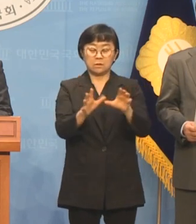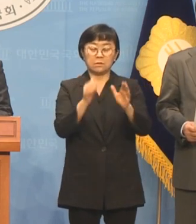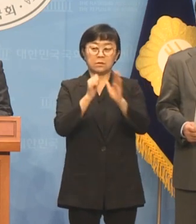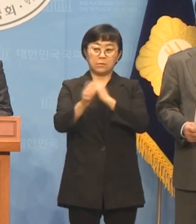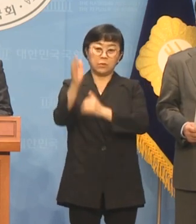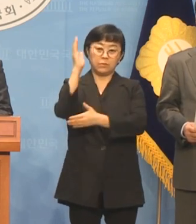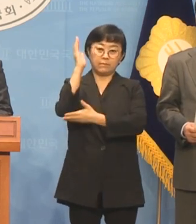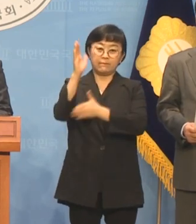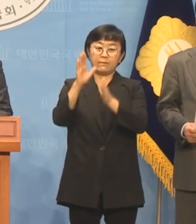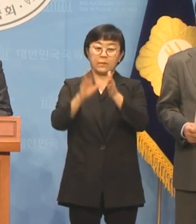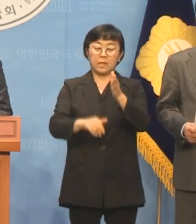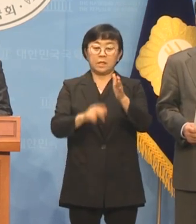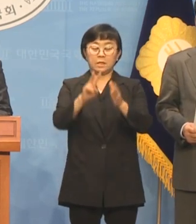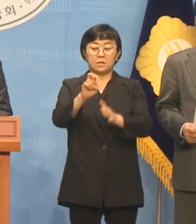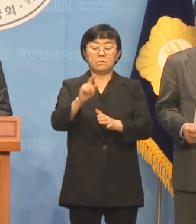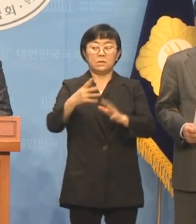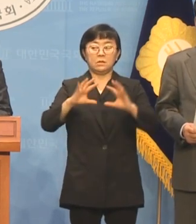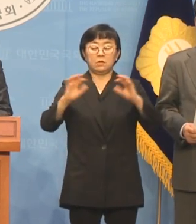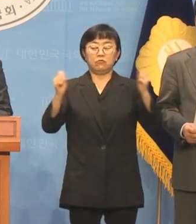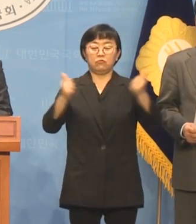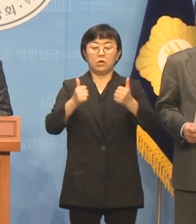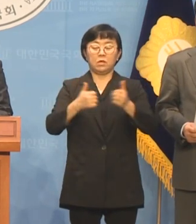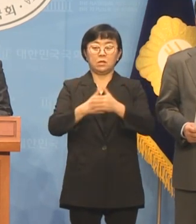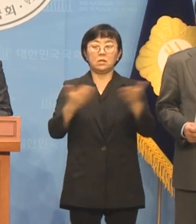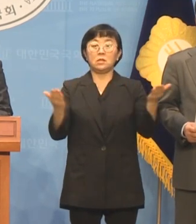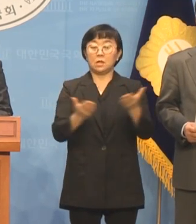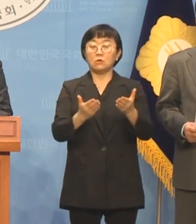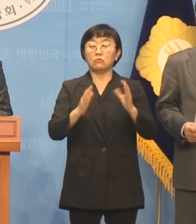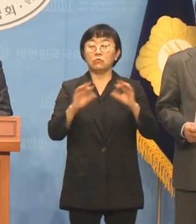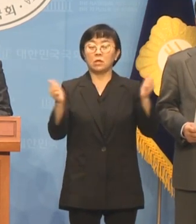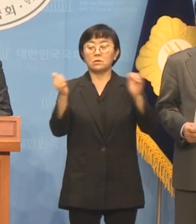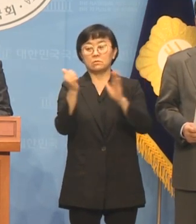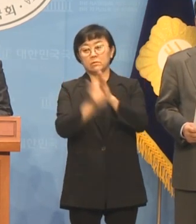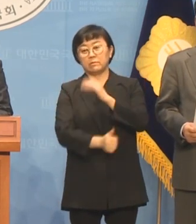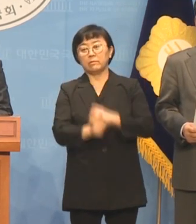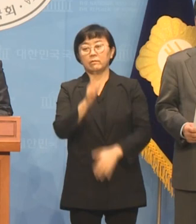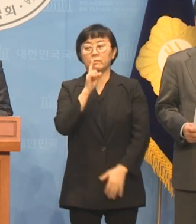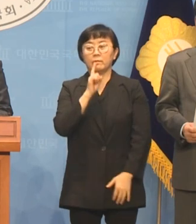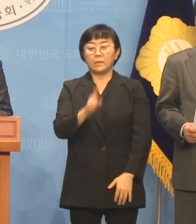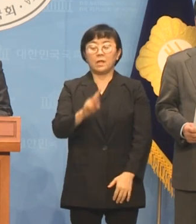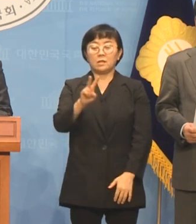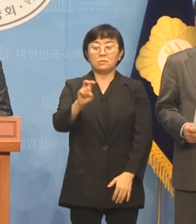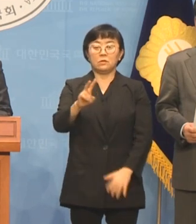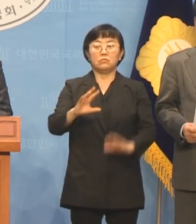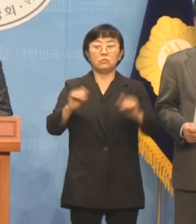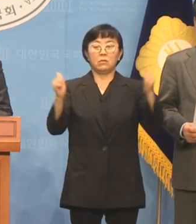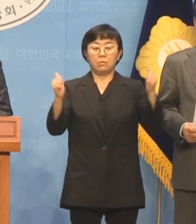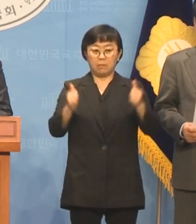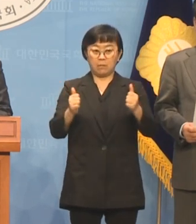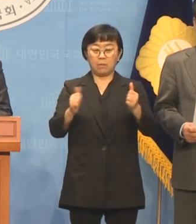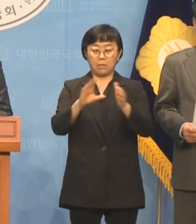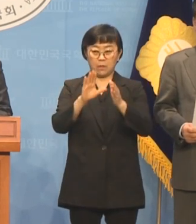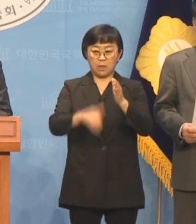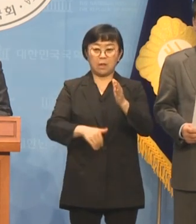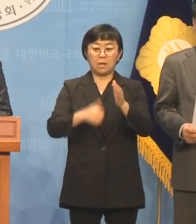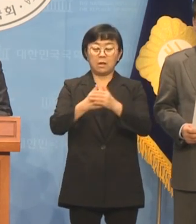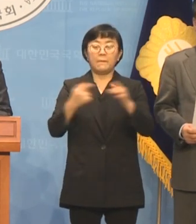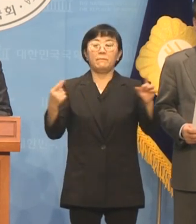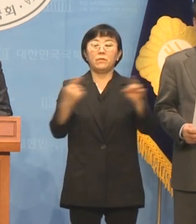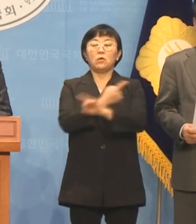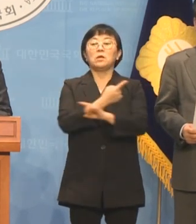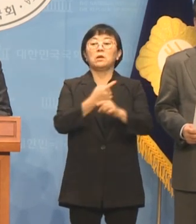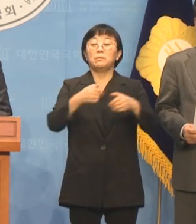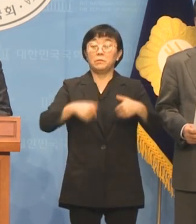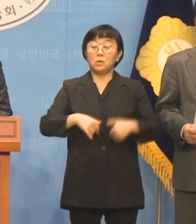연설에서 21대 국회는 일하는 국회에 실패했다며 22대 국회에서는 대대적인 변화가